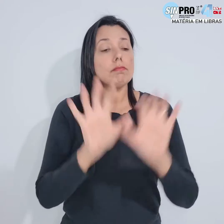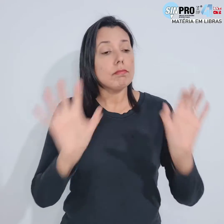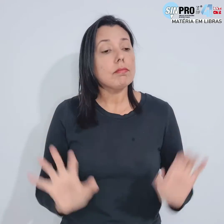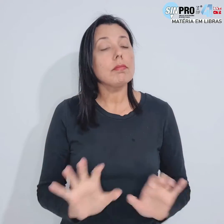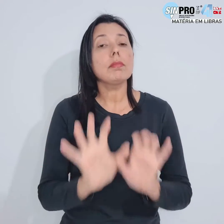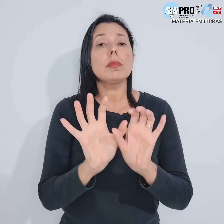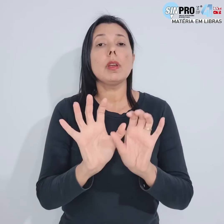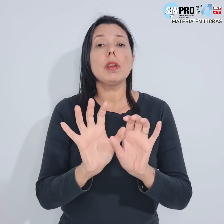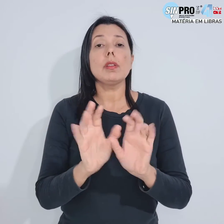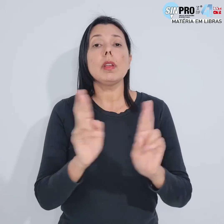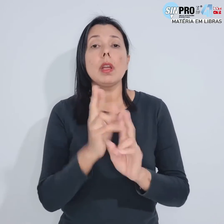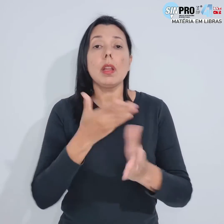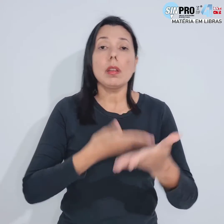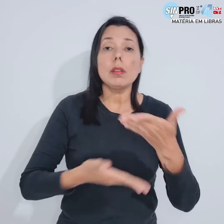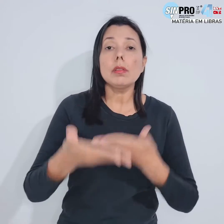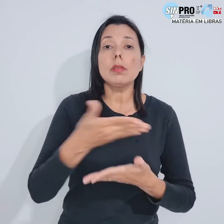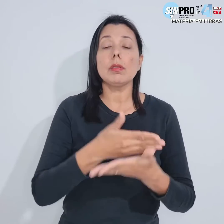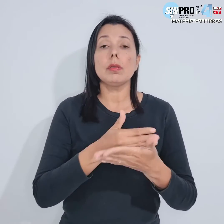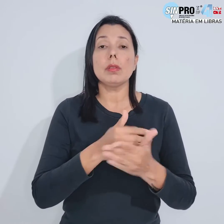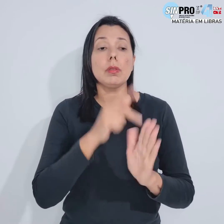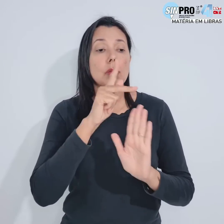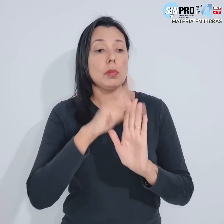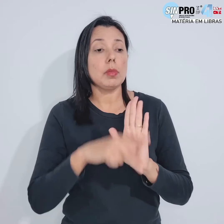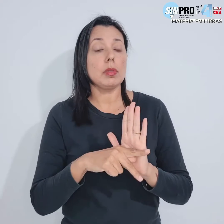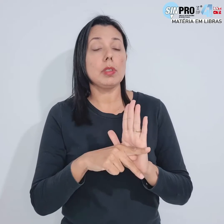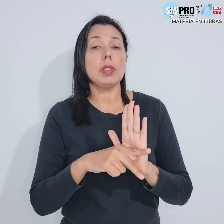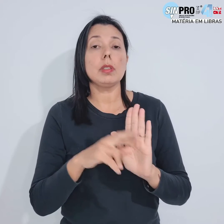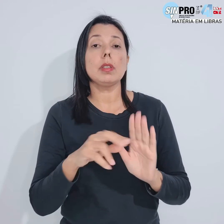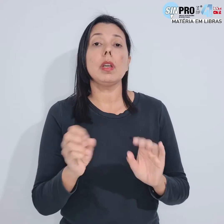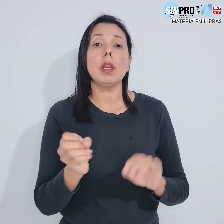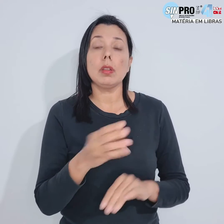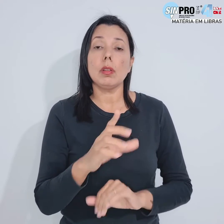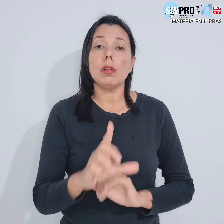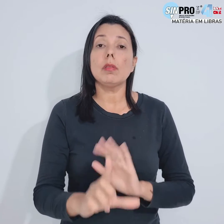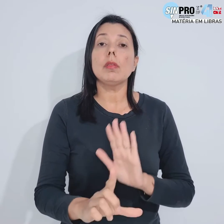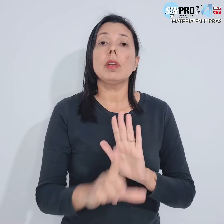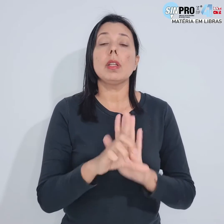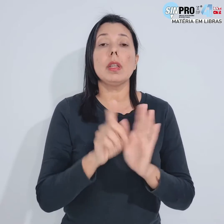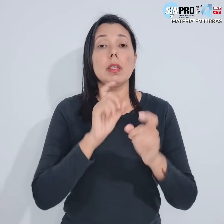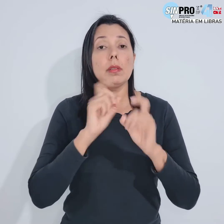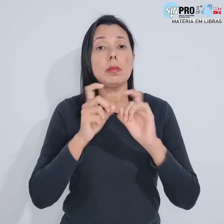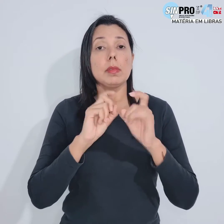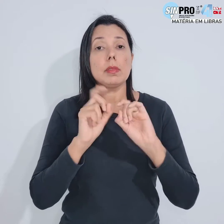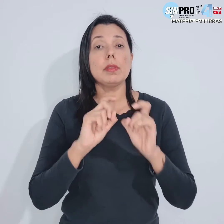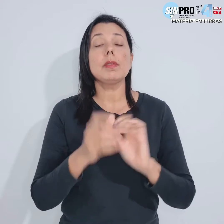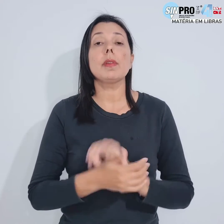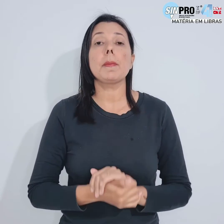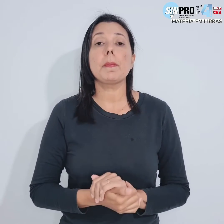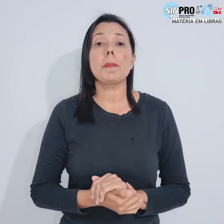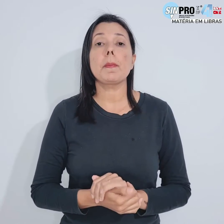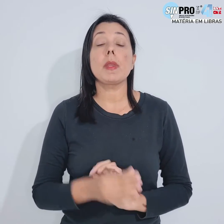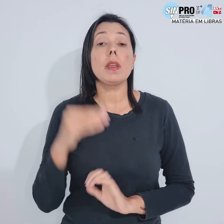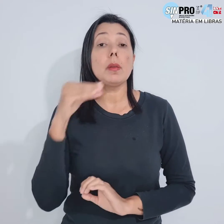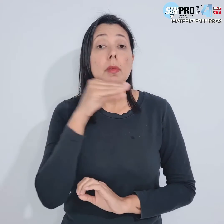cenário, associam-se a este projeto as reformas administrativa,